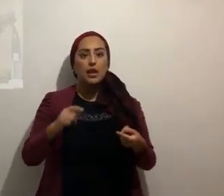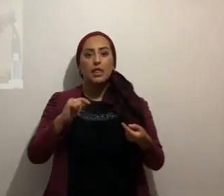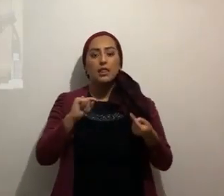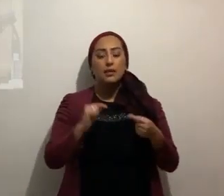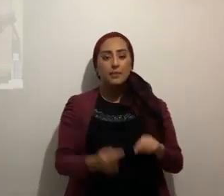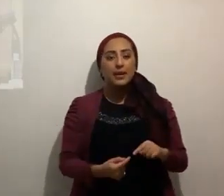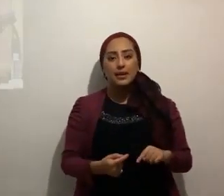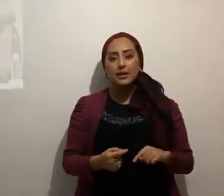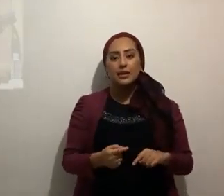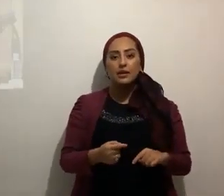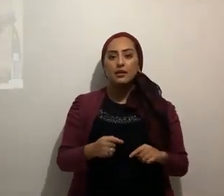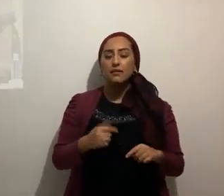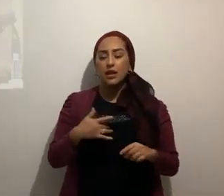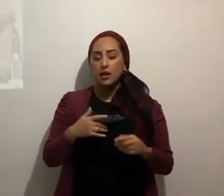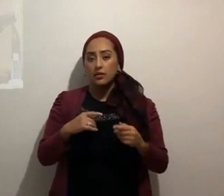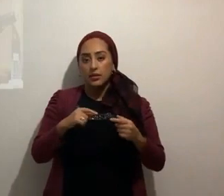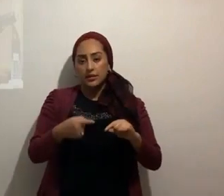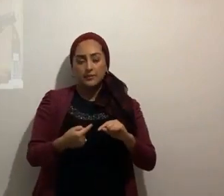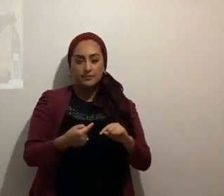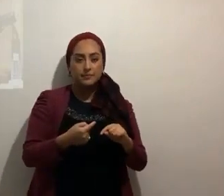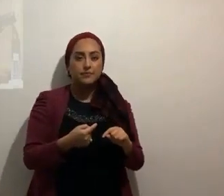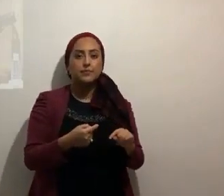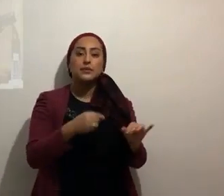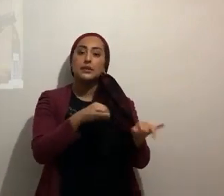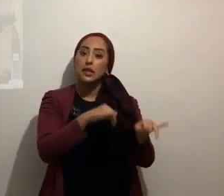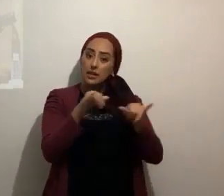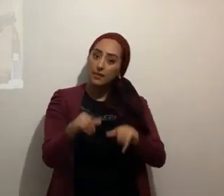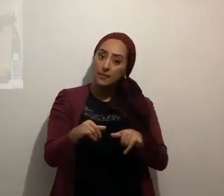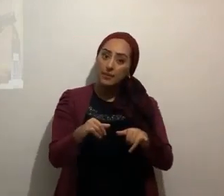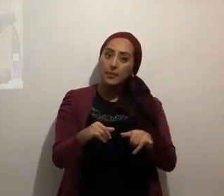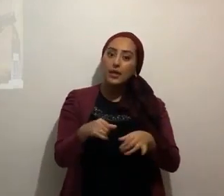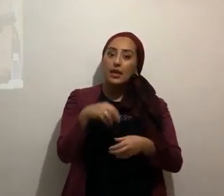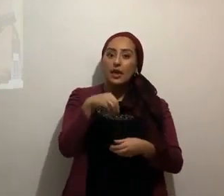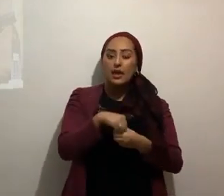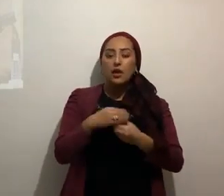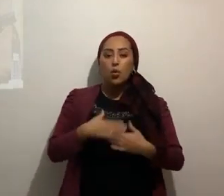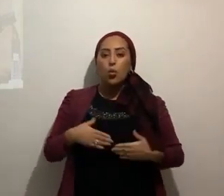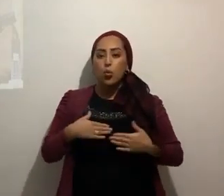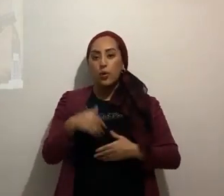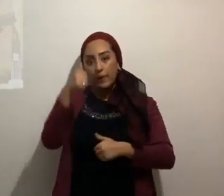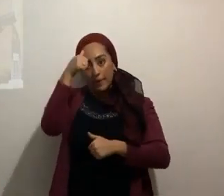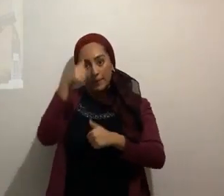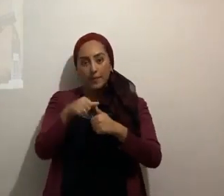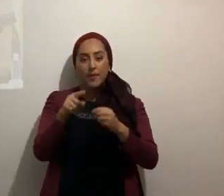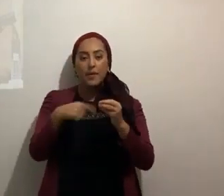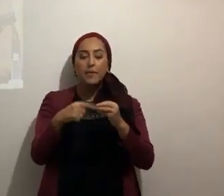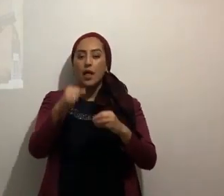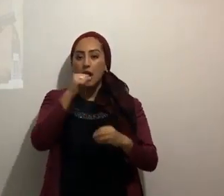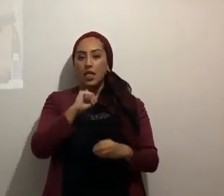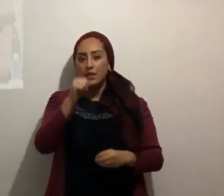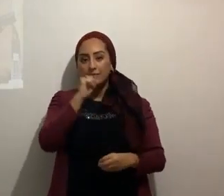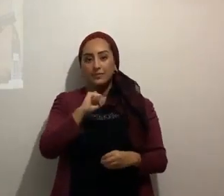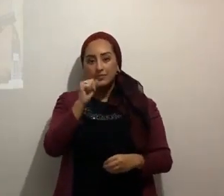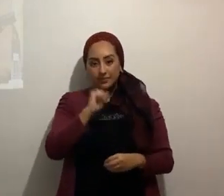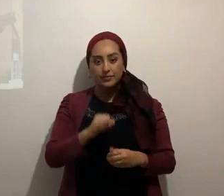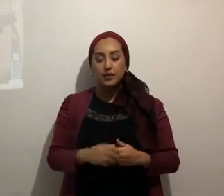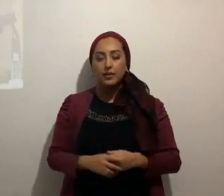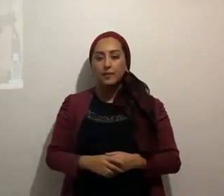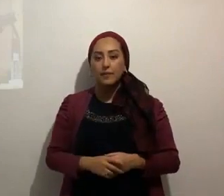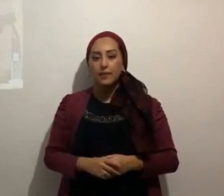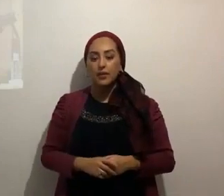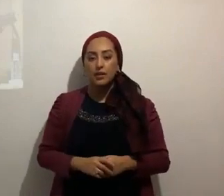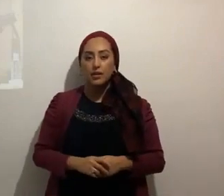es sufrimiento, repito, inclusive en el placer. Recuerda lo de la paleta helada, ¿sí?